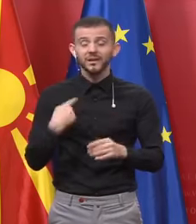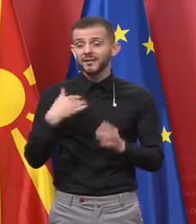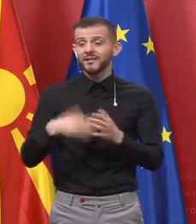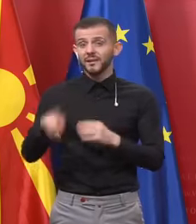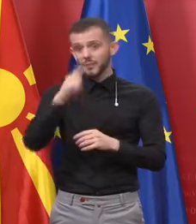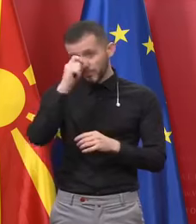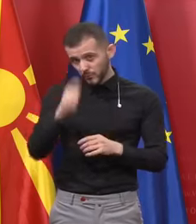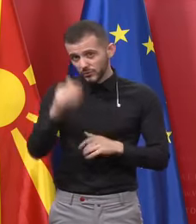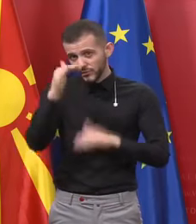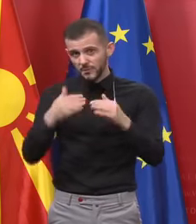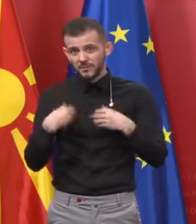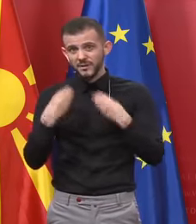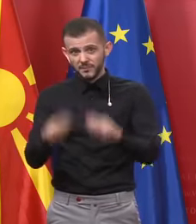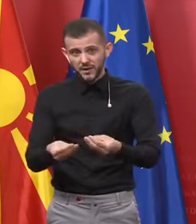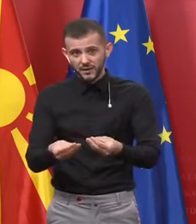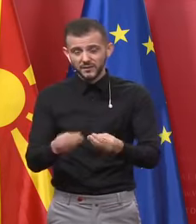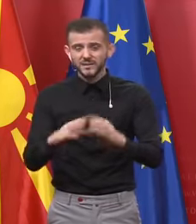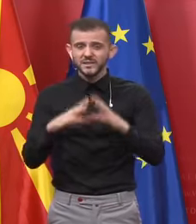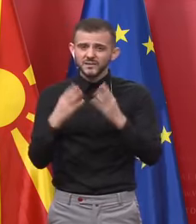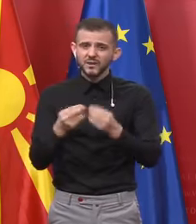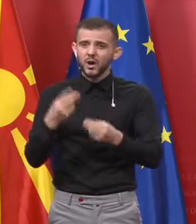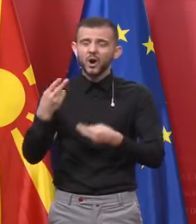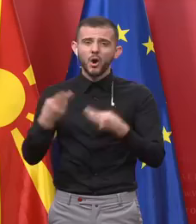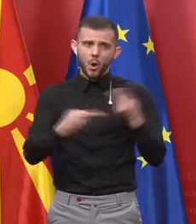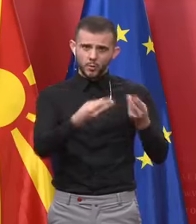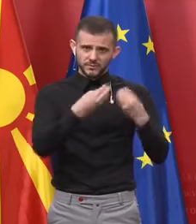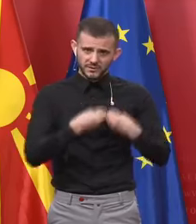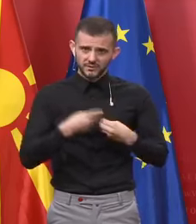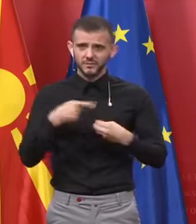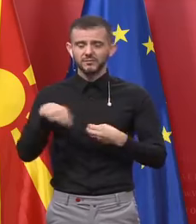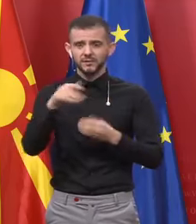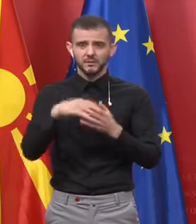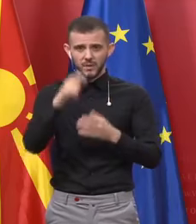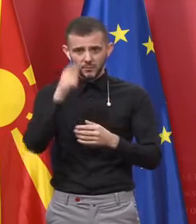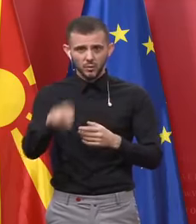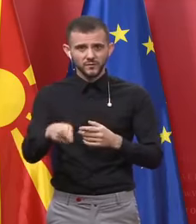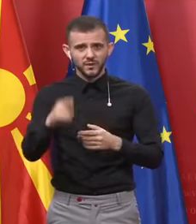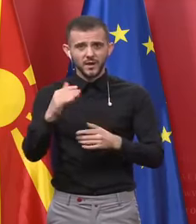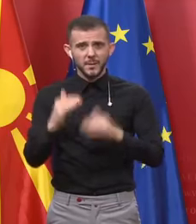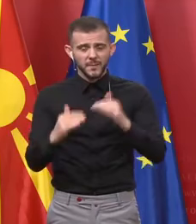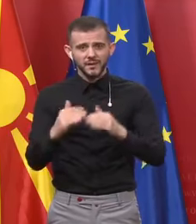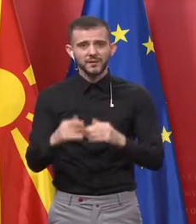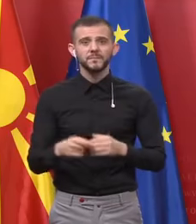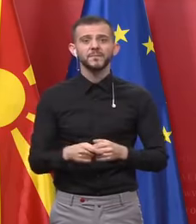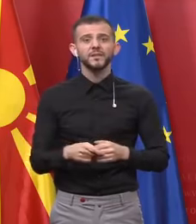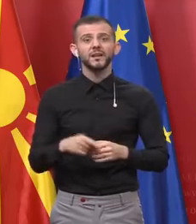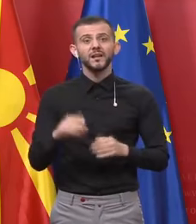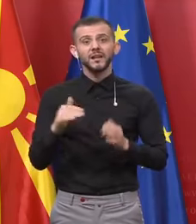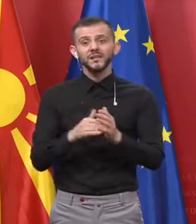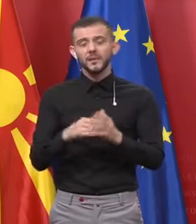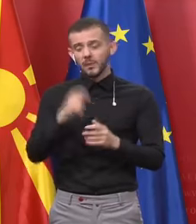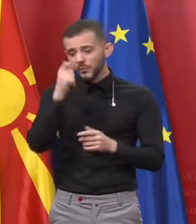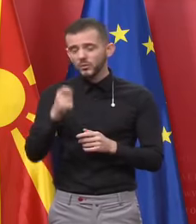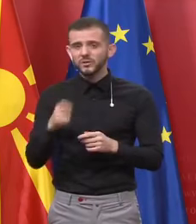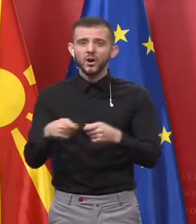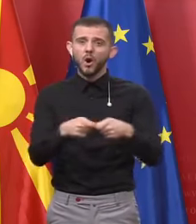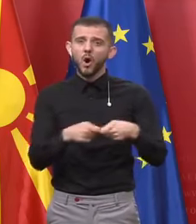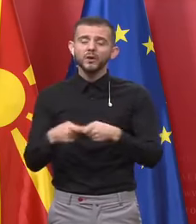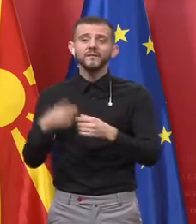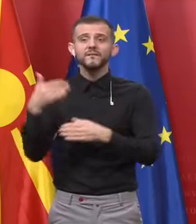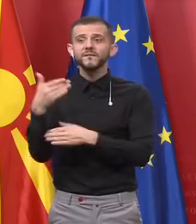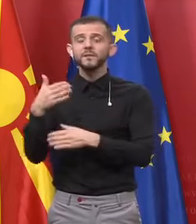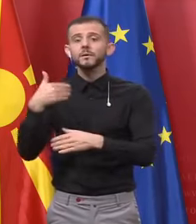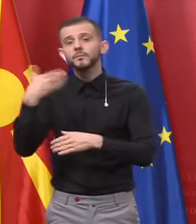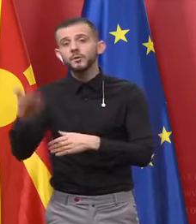сите препораки и мерки на Комисијата за заразни болести, ќе мора да се почитуваат сите препораки за организација на институциите, се со